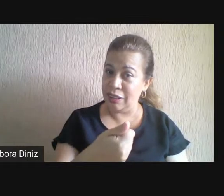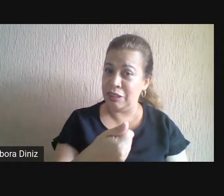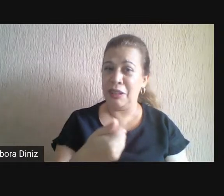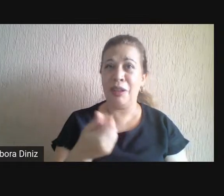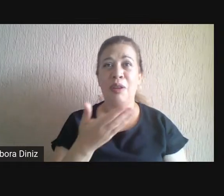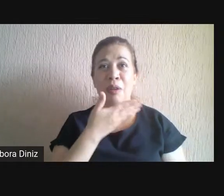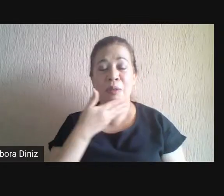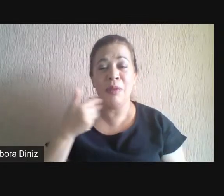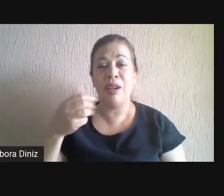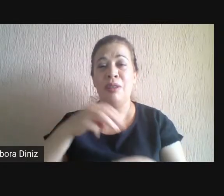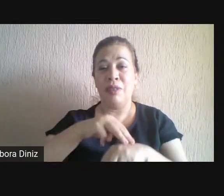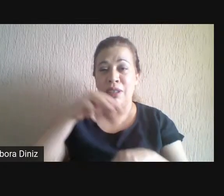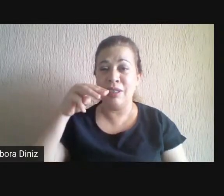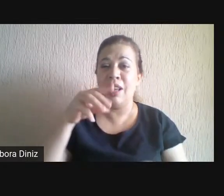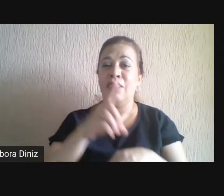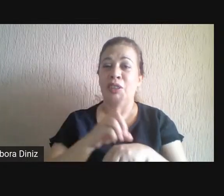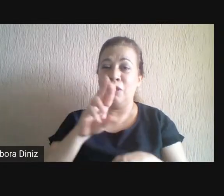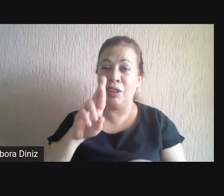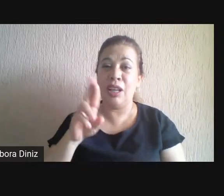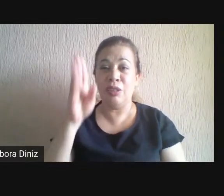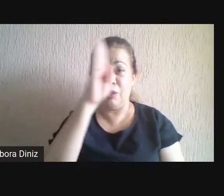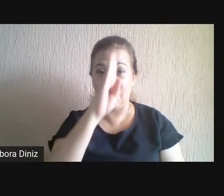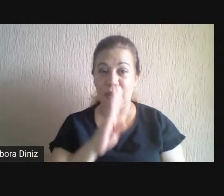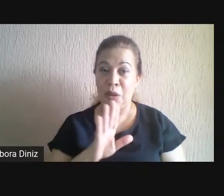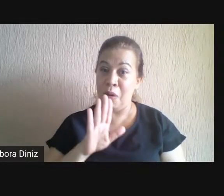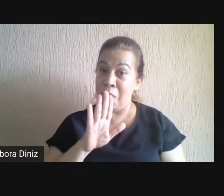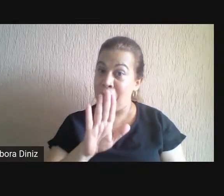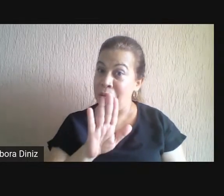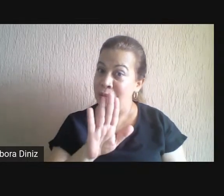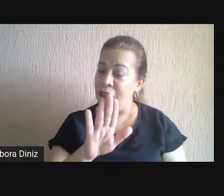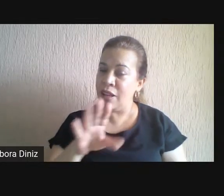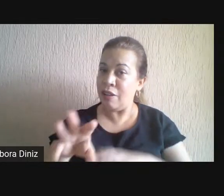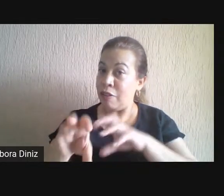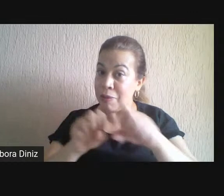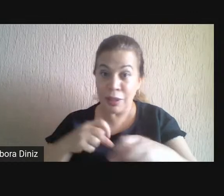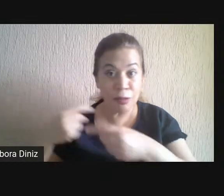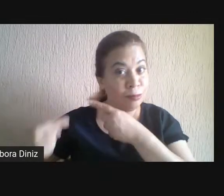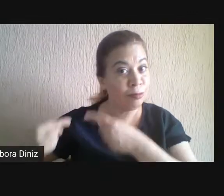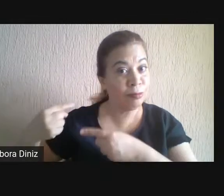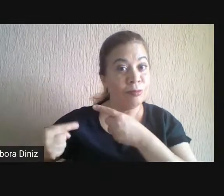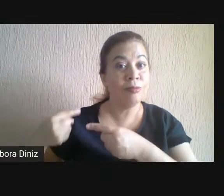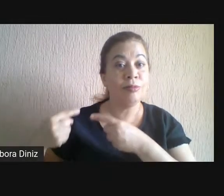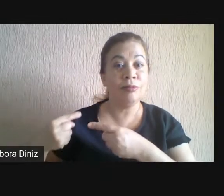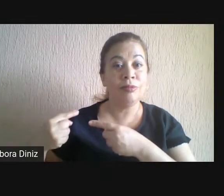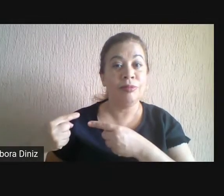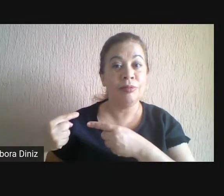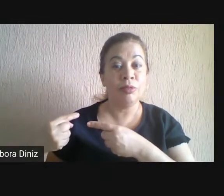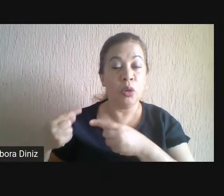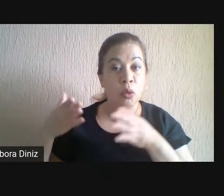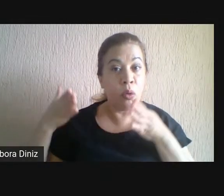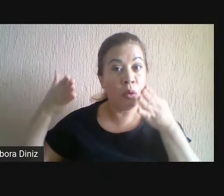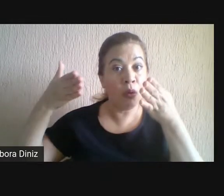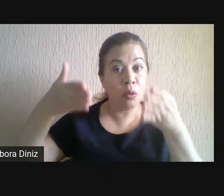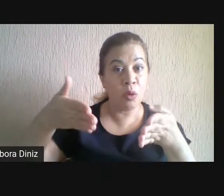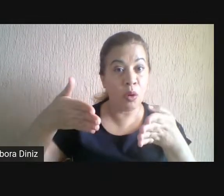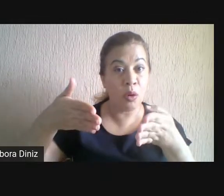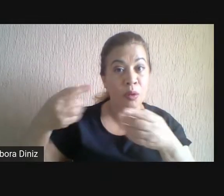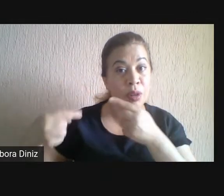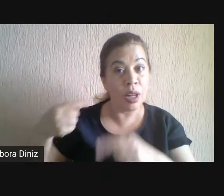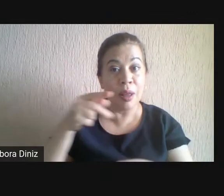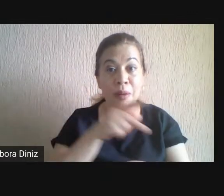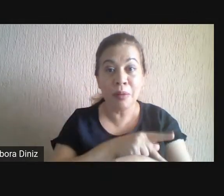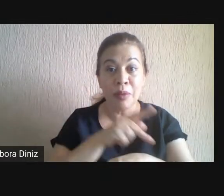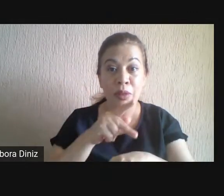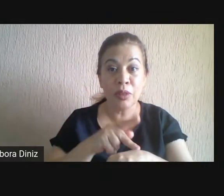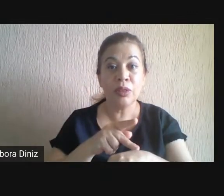mestrados e doutorados do nosso país, mas é formação política, sobre a política pedagógica